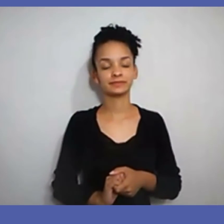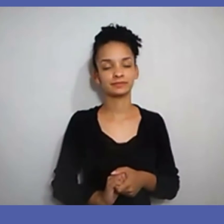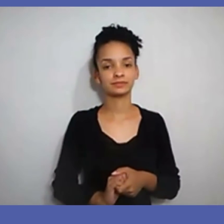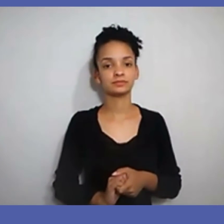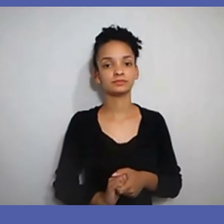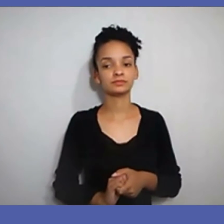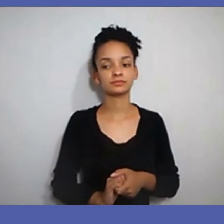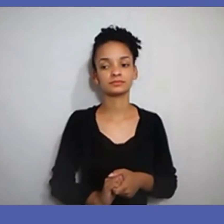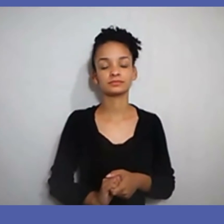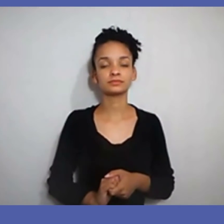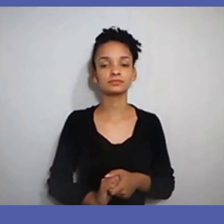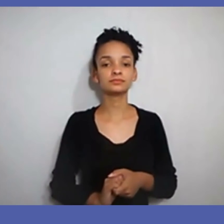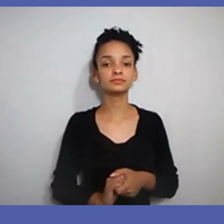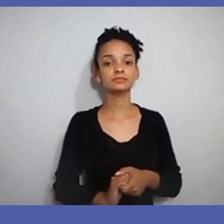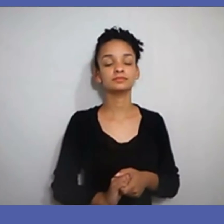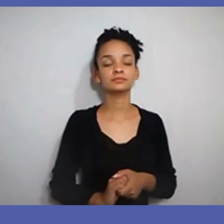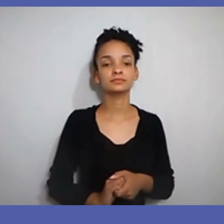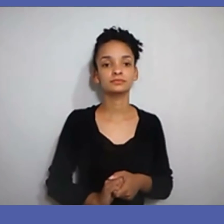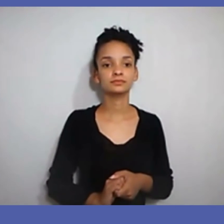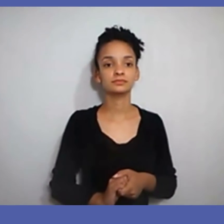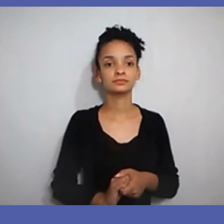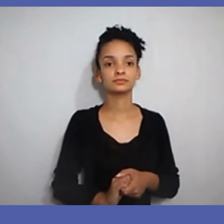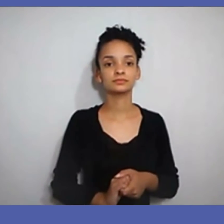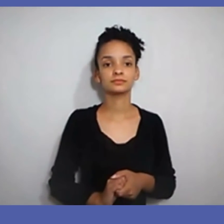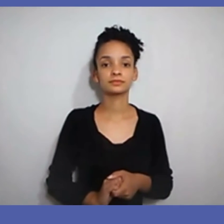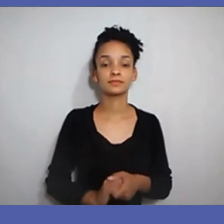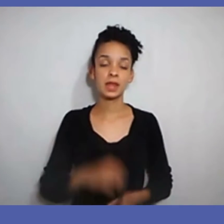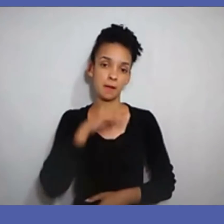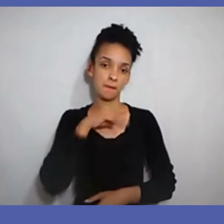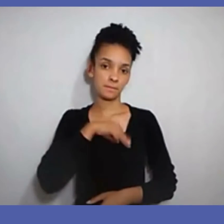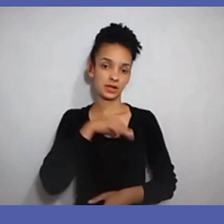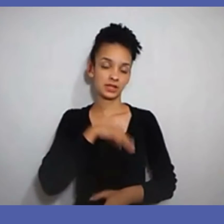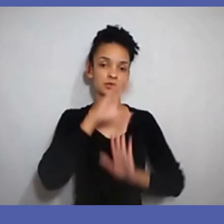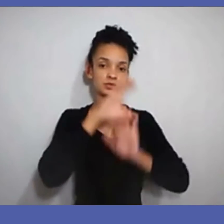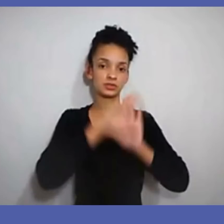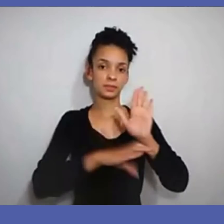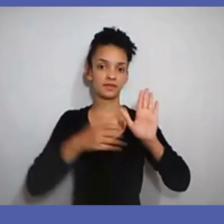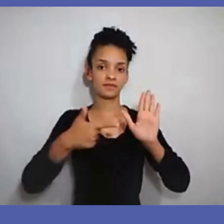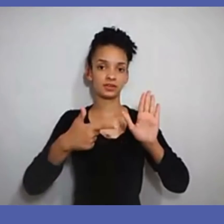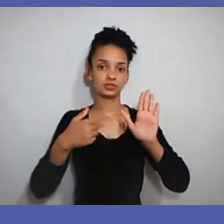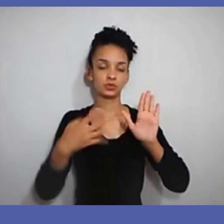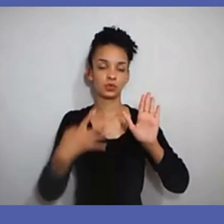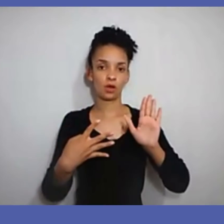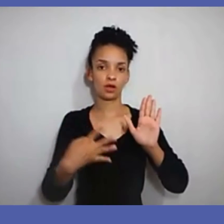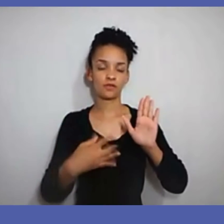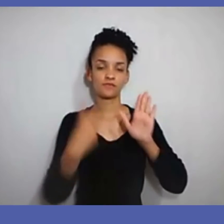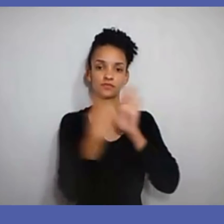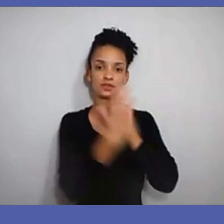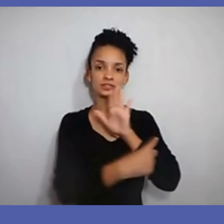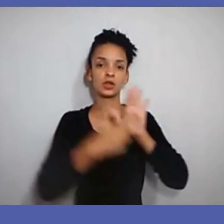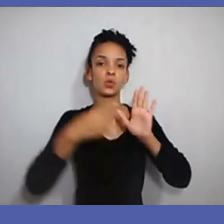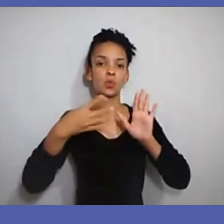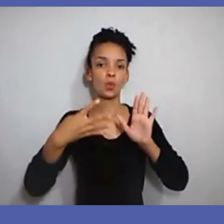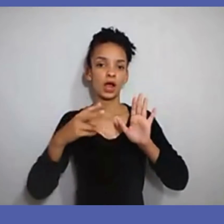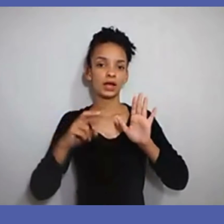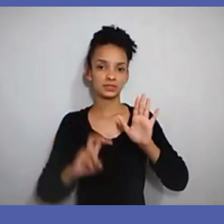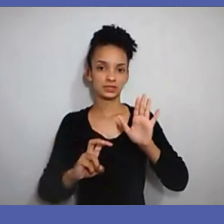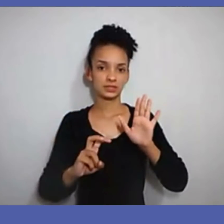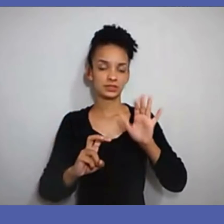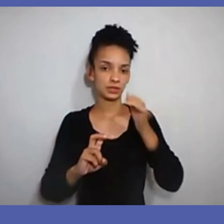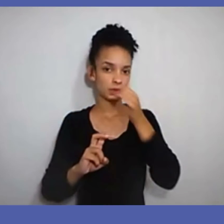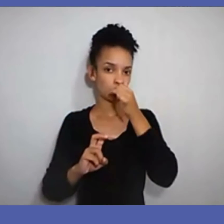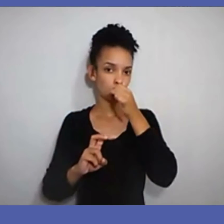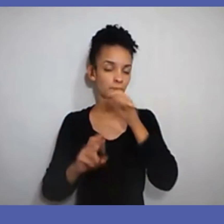capítulo, vamos voltar para Mateus 24, versículos 45, 46